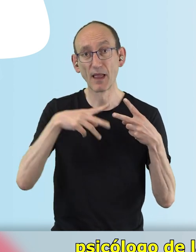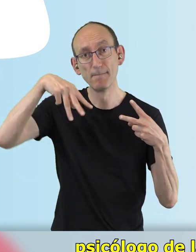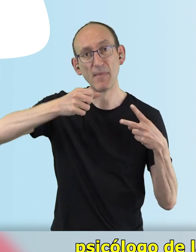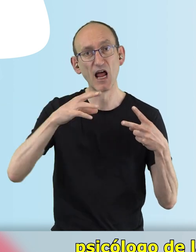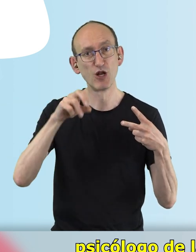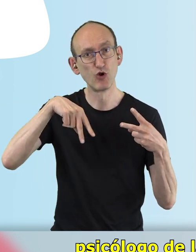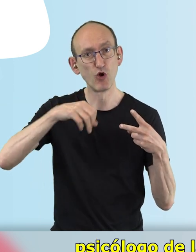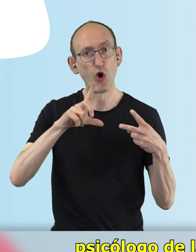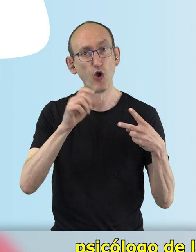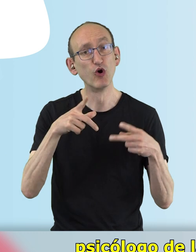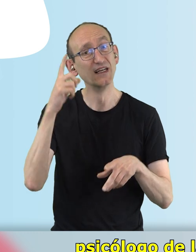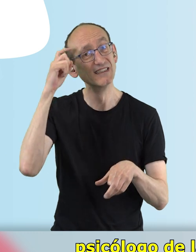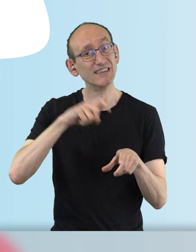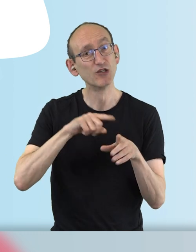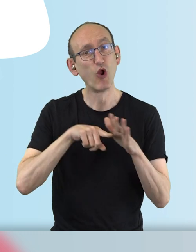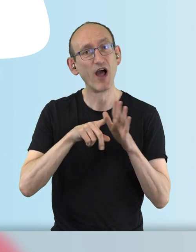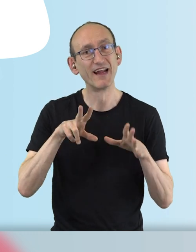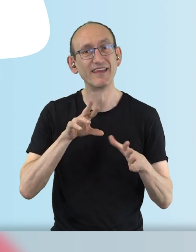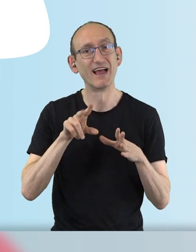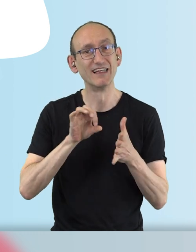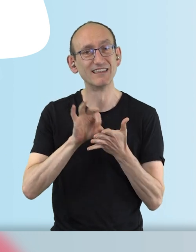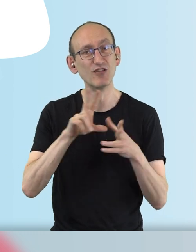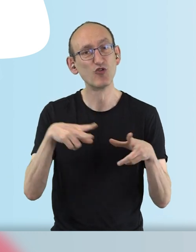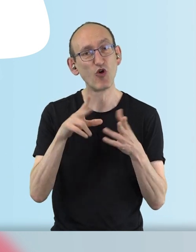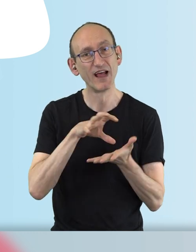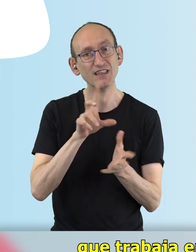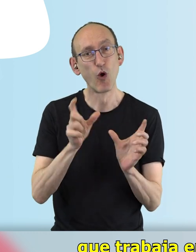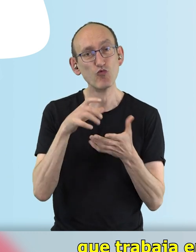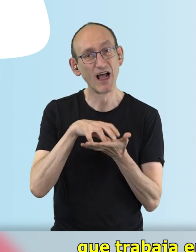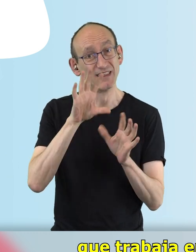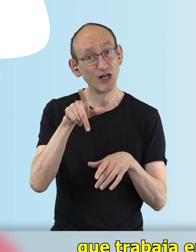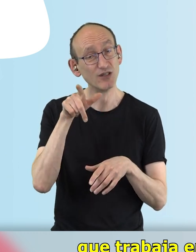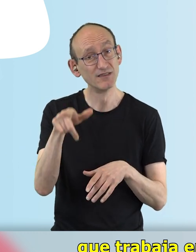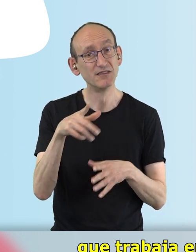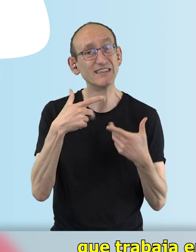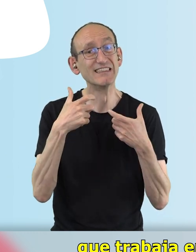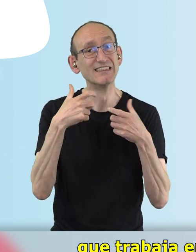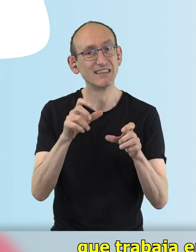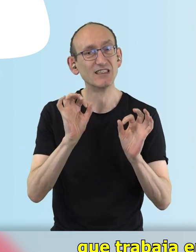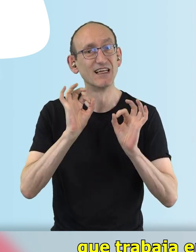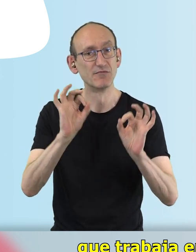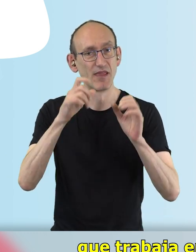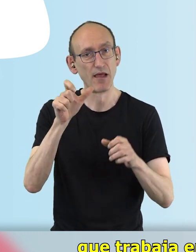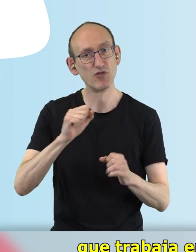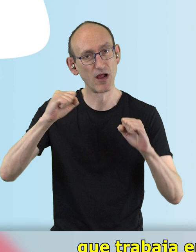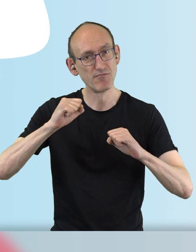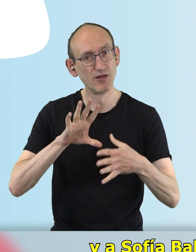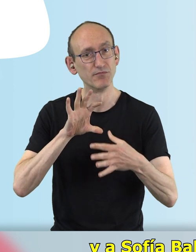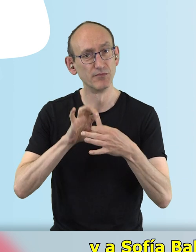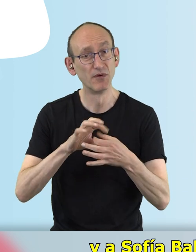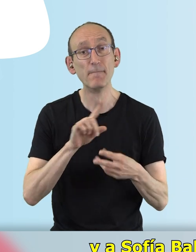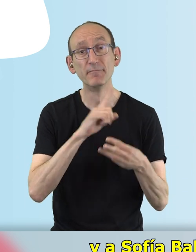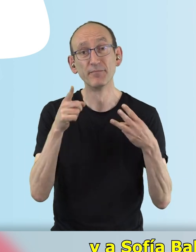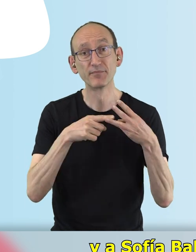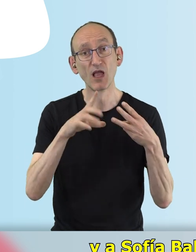Andrés, psicólogo de la Gerencia de Servicios Sociales de la Junta de Castilla y León, que trabaja en el sector de las personas mayores.